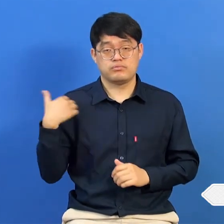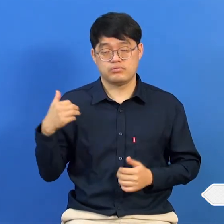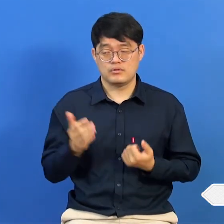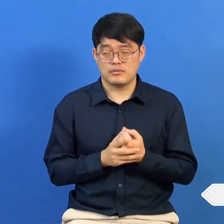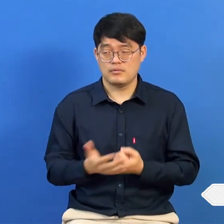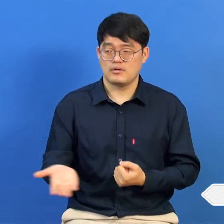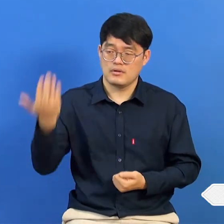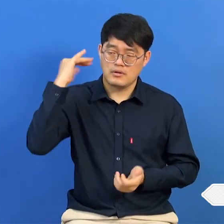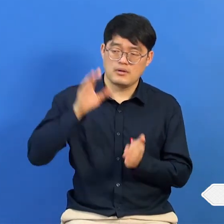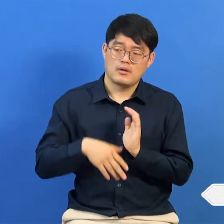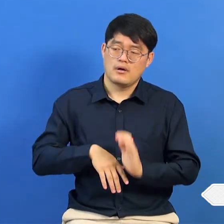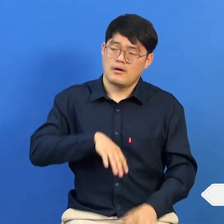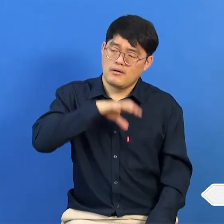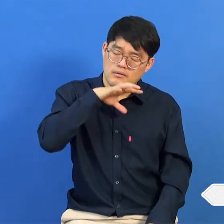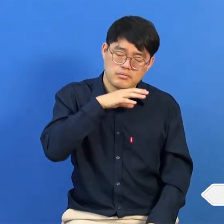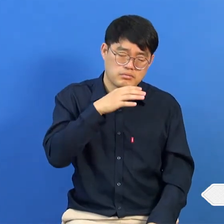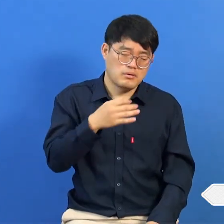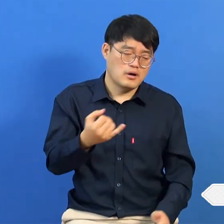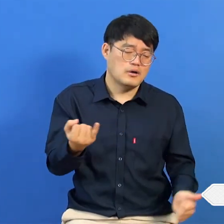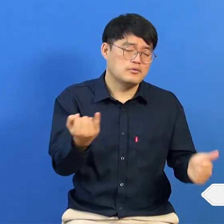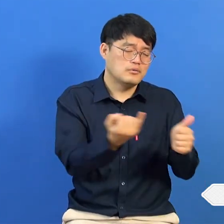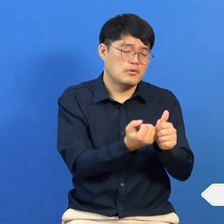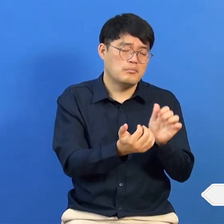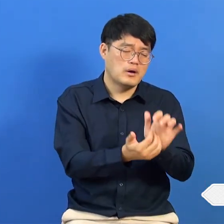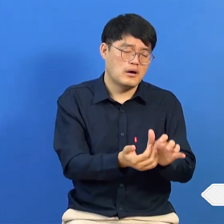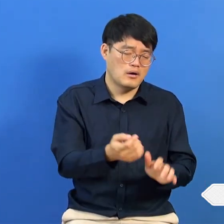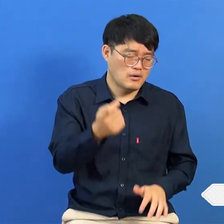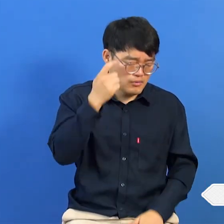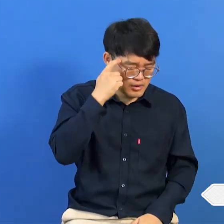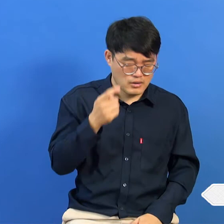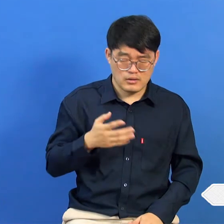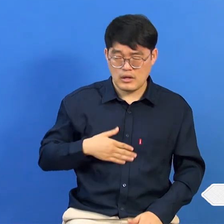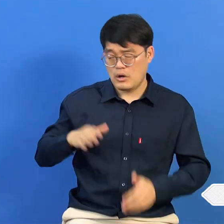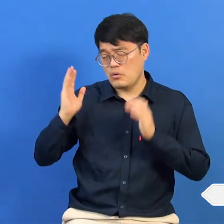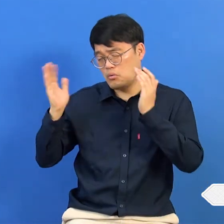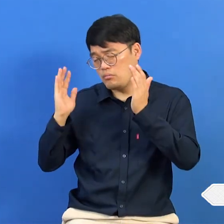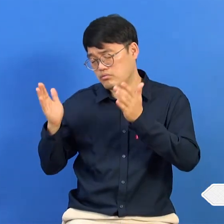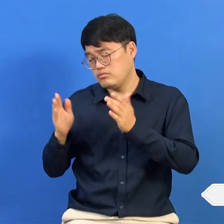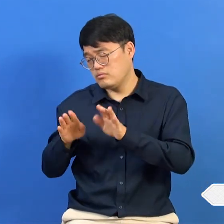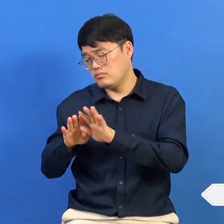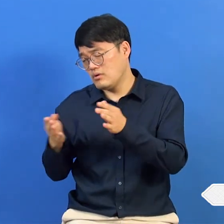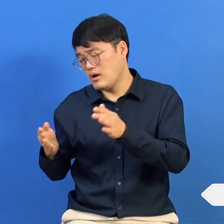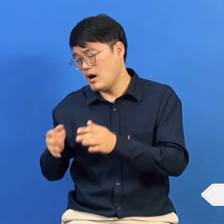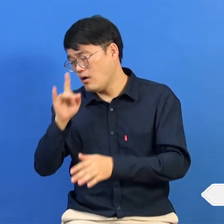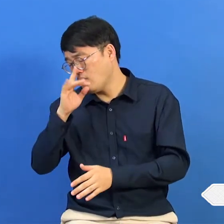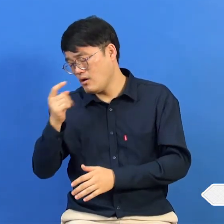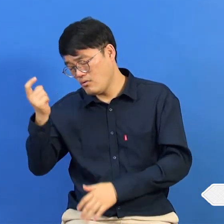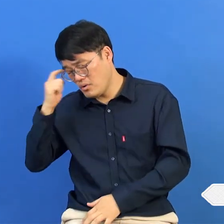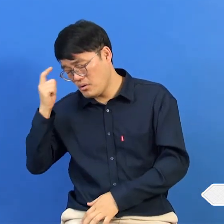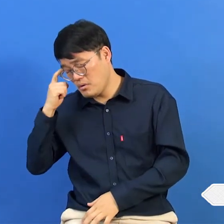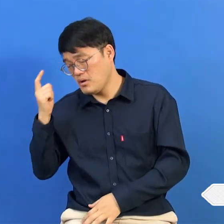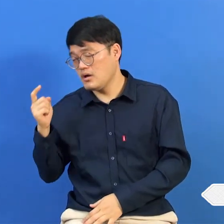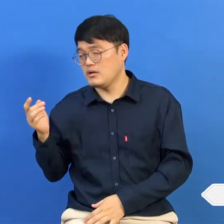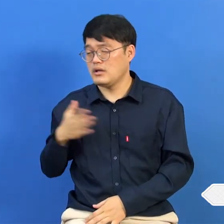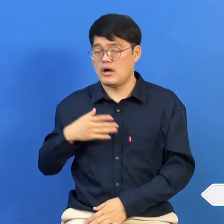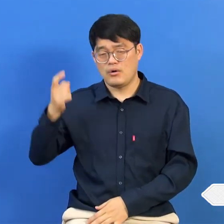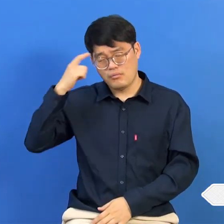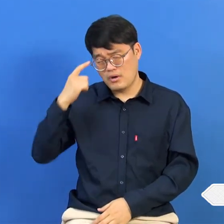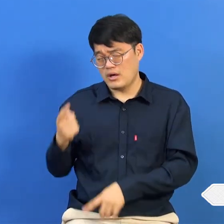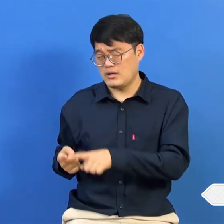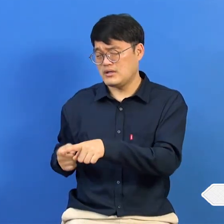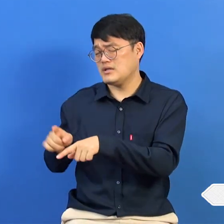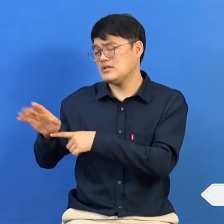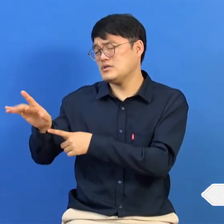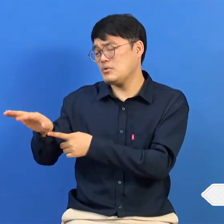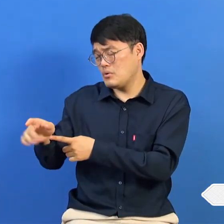많이 했지요. 왜 결혼을 막으십니까? 왜 유학길을 열어주지 않습니까? 왜 그 총구석 조그만